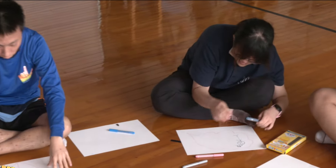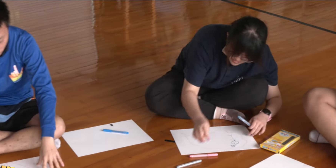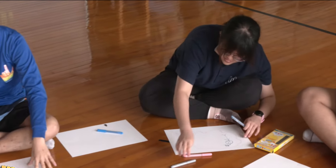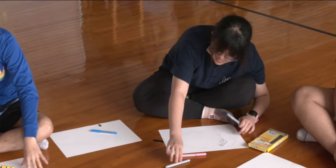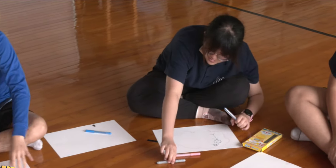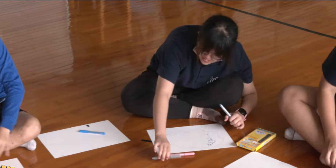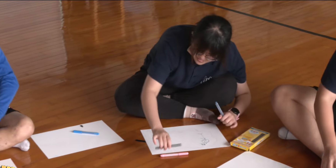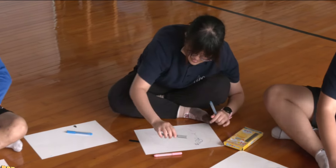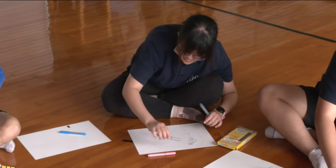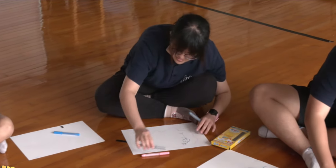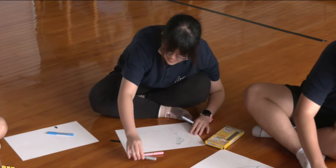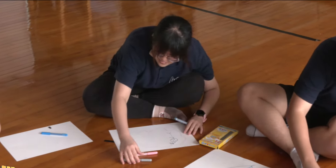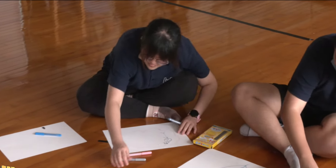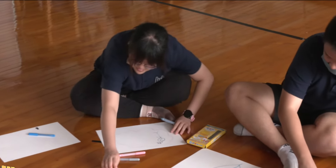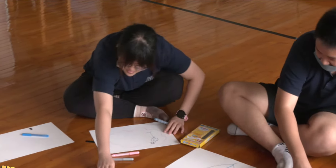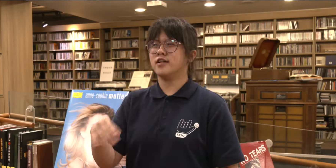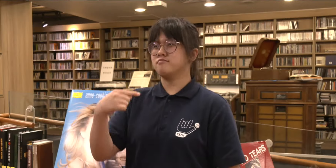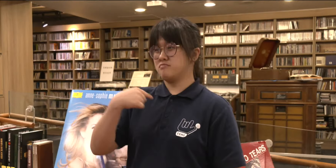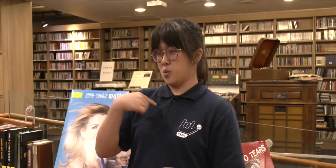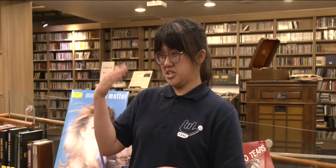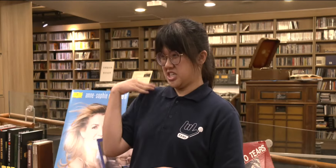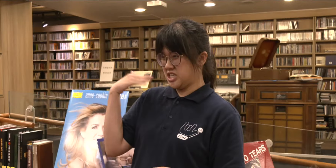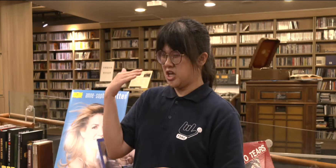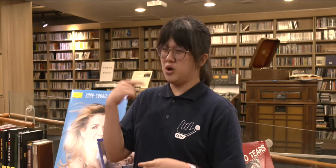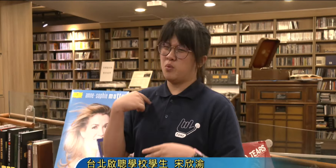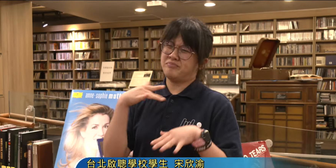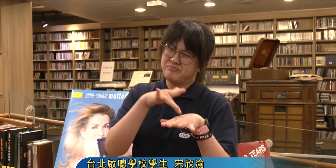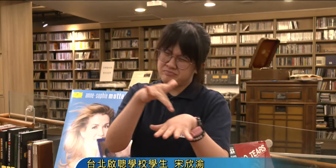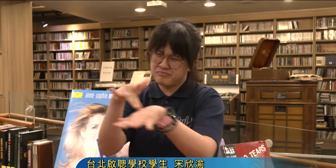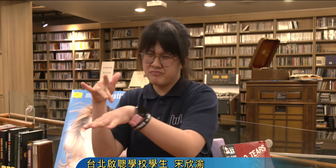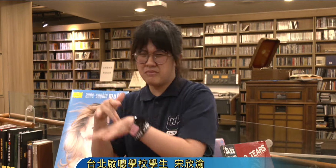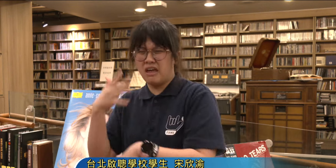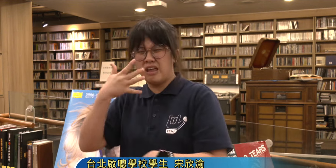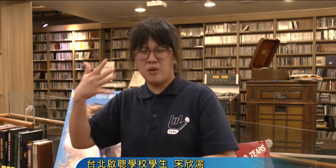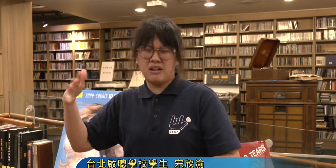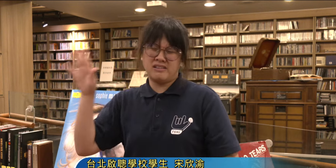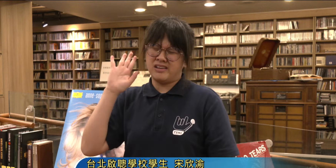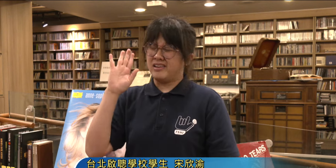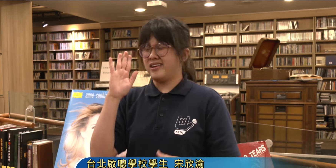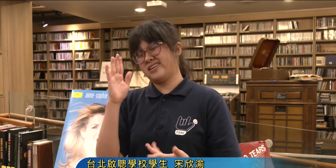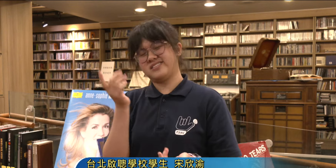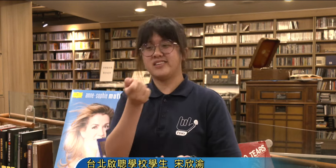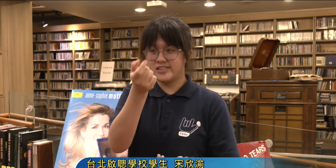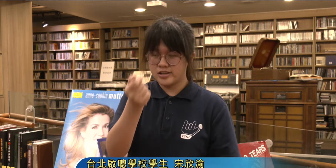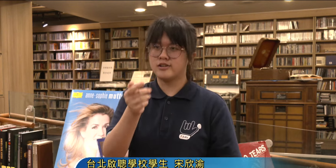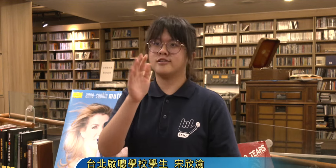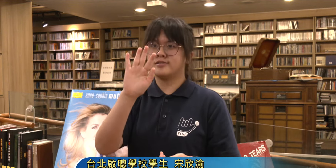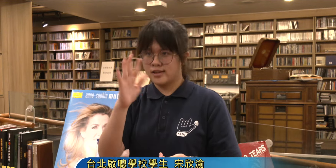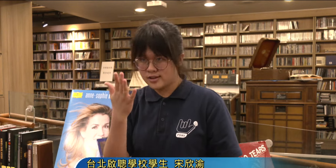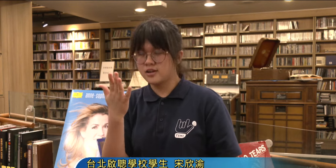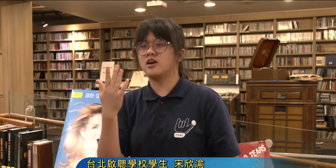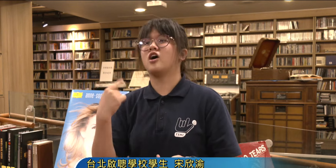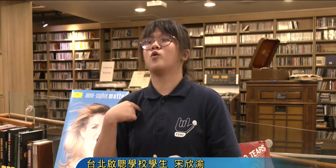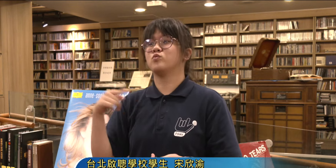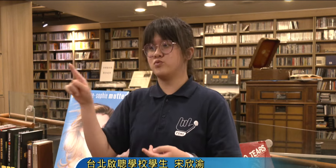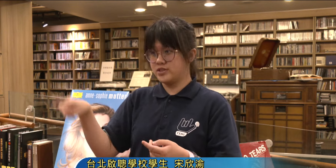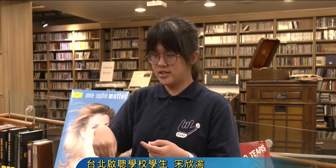觉来感觉音乐。 我以前很少会接触音乐，但是我来上这6堂